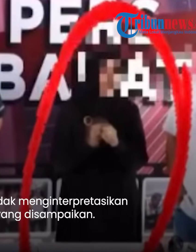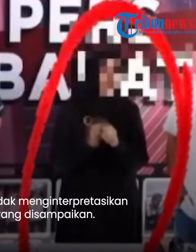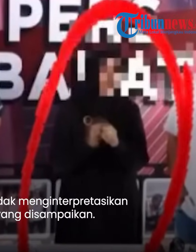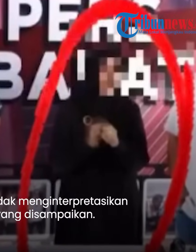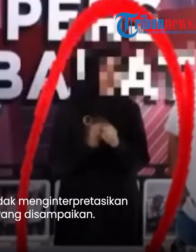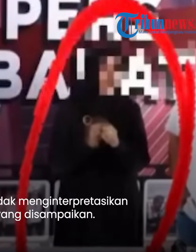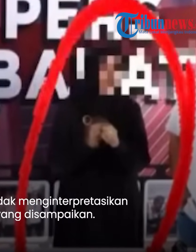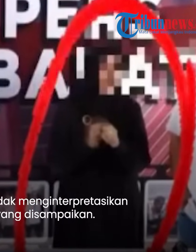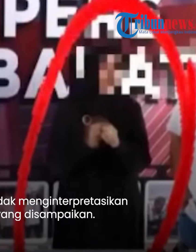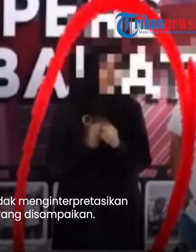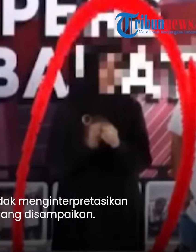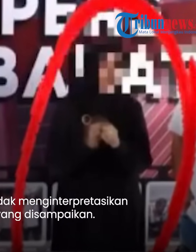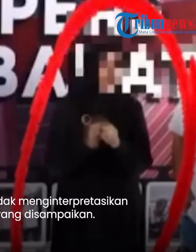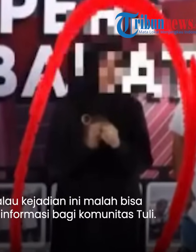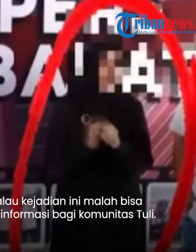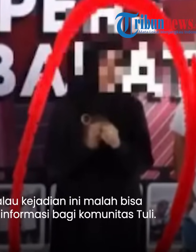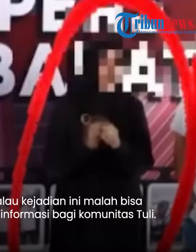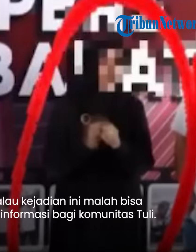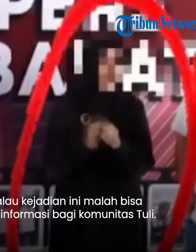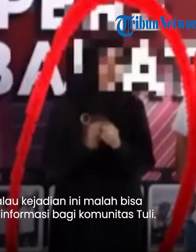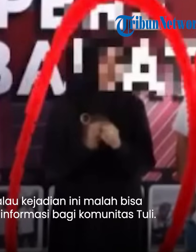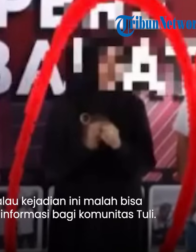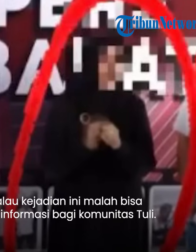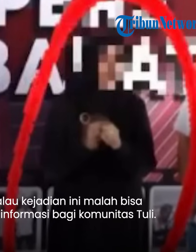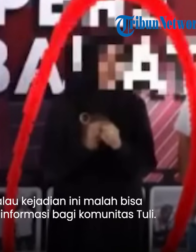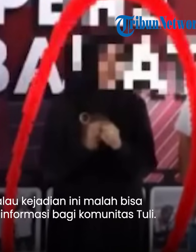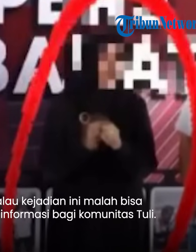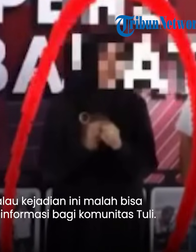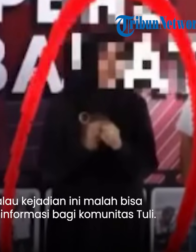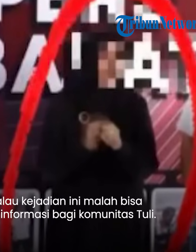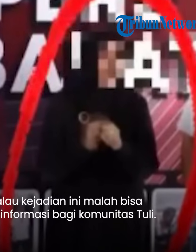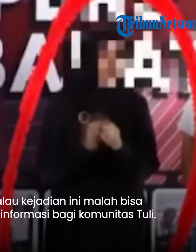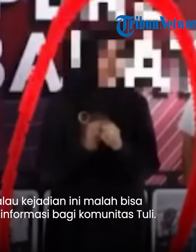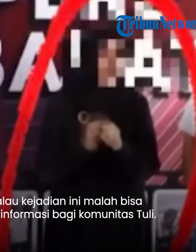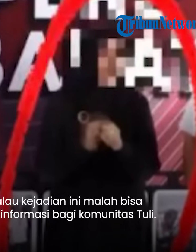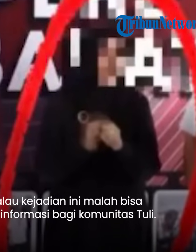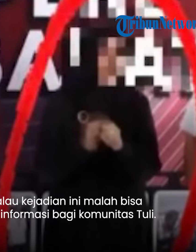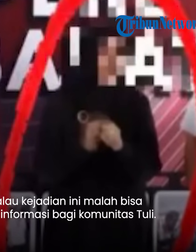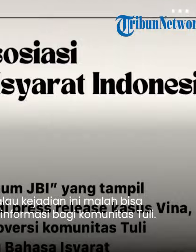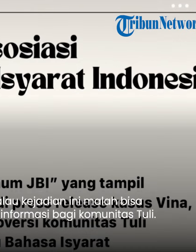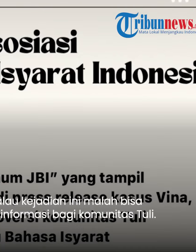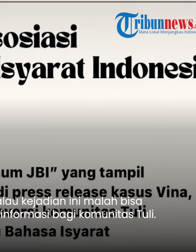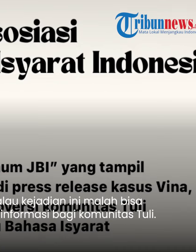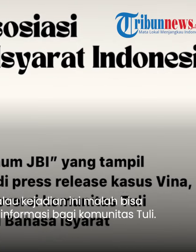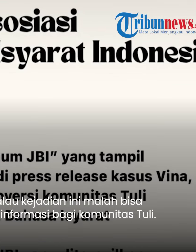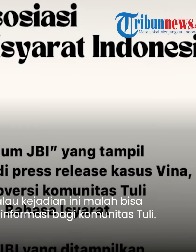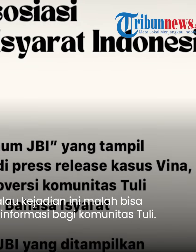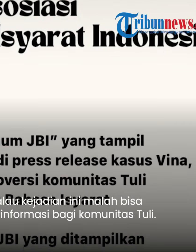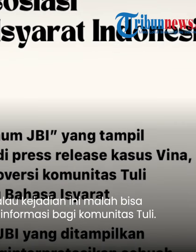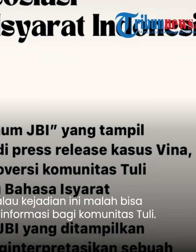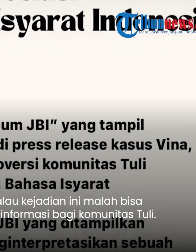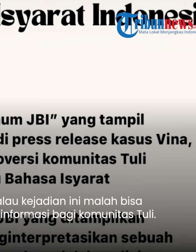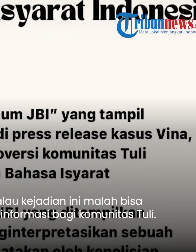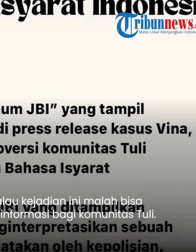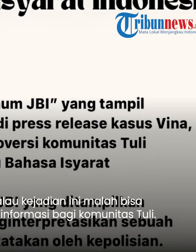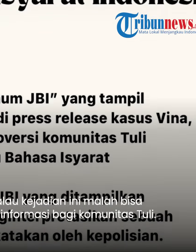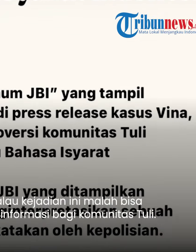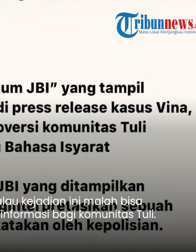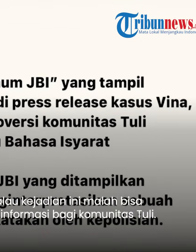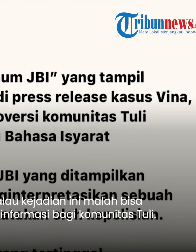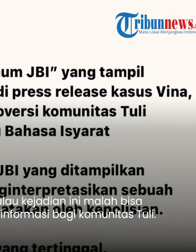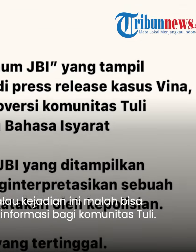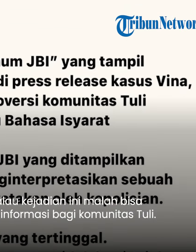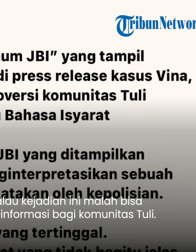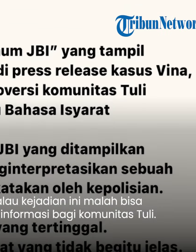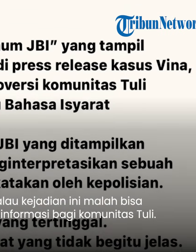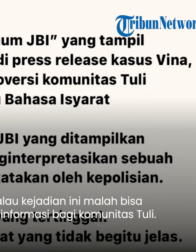menginterpretasikan kalimat yang disampaikan. Mereka merasa kalau kejadian ini malah bisa menghambat akses informasi bagi komunitas